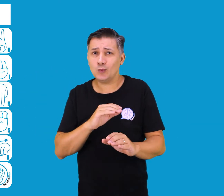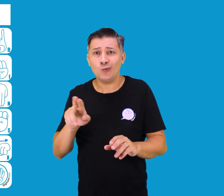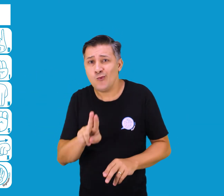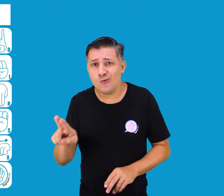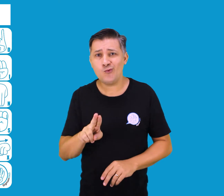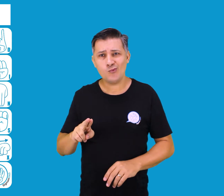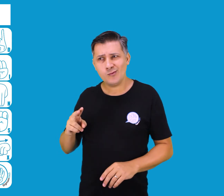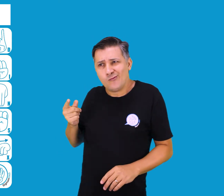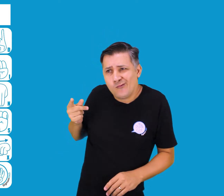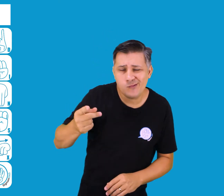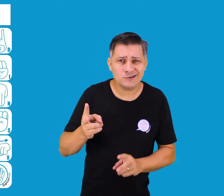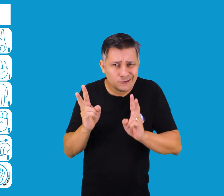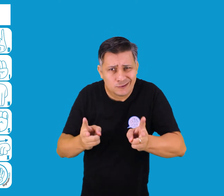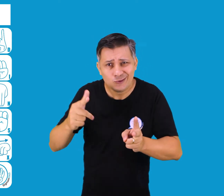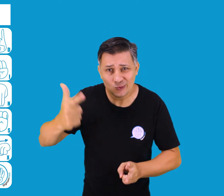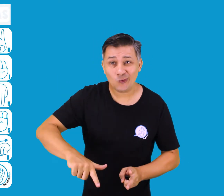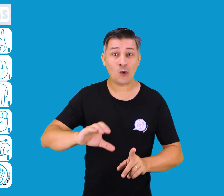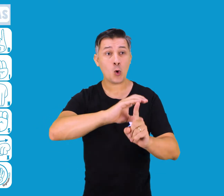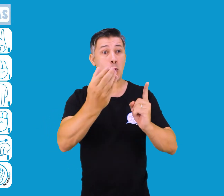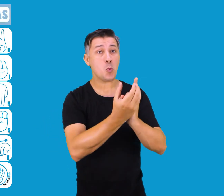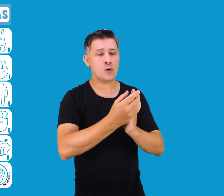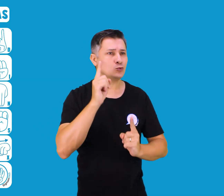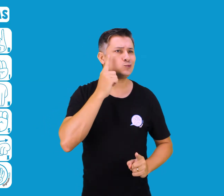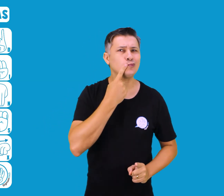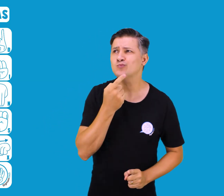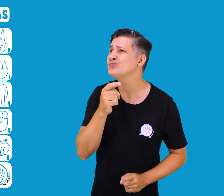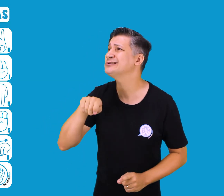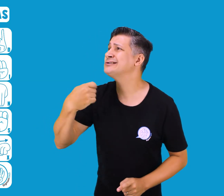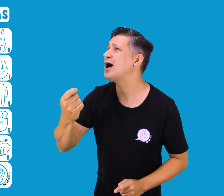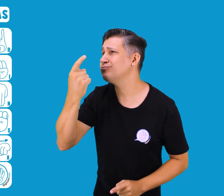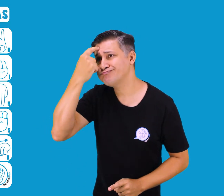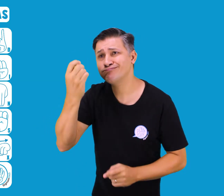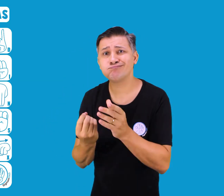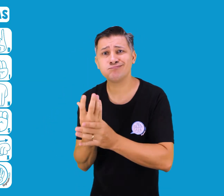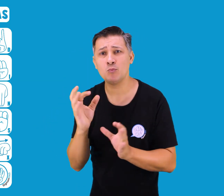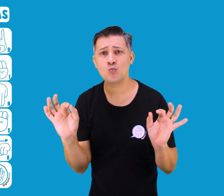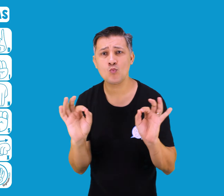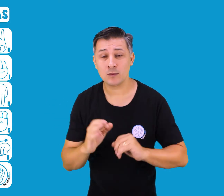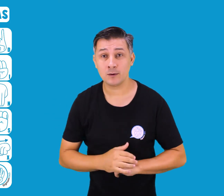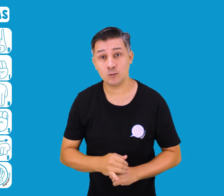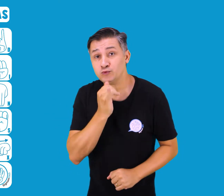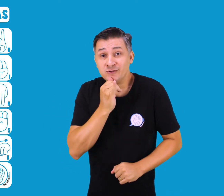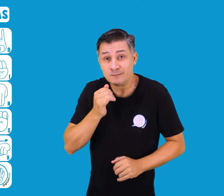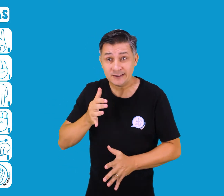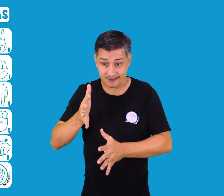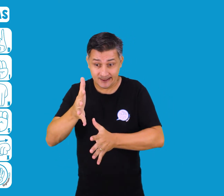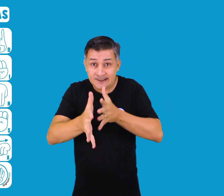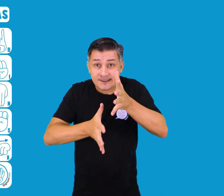e tornados de uso cotidiano e rotineiro dentro da comunidade surda. Para se ter uma ideia, na